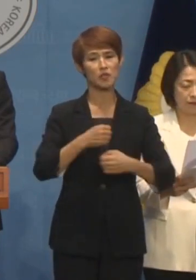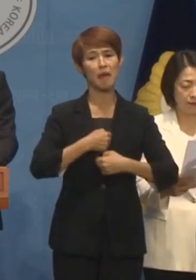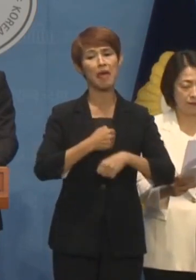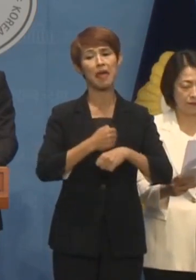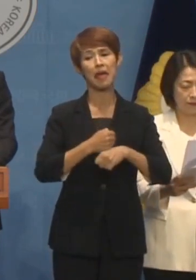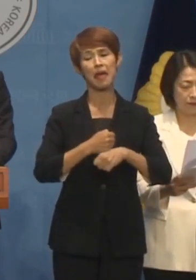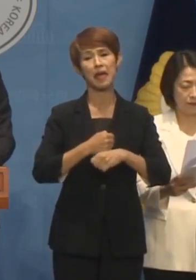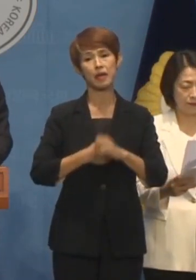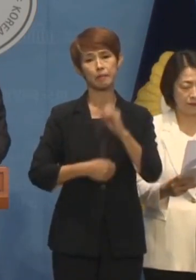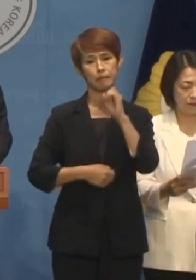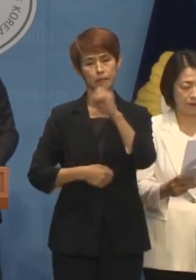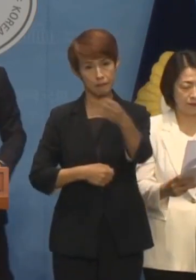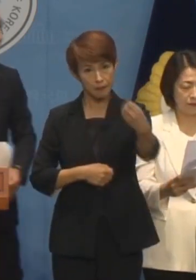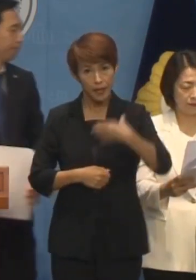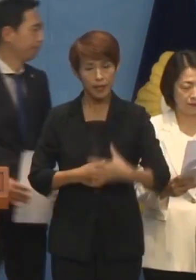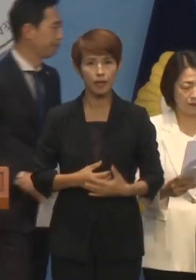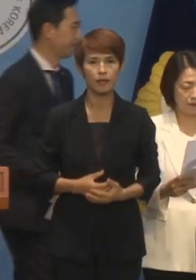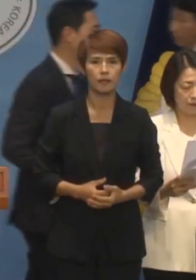조롱하듯 답변했다.